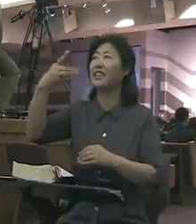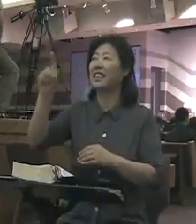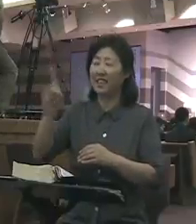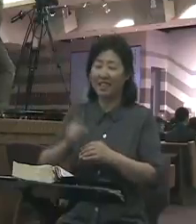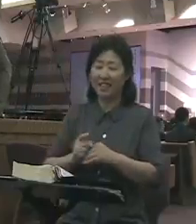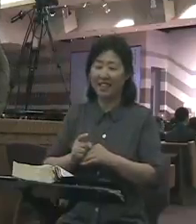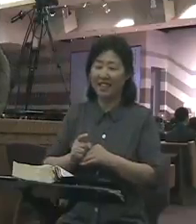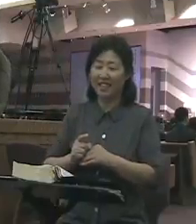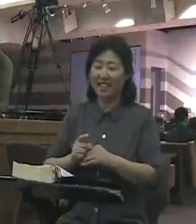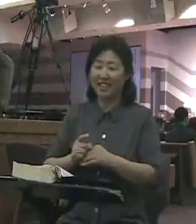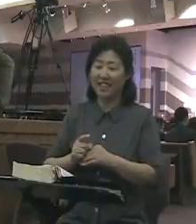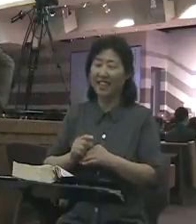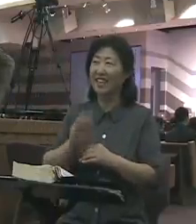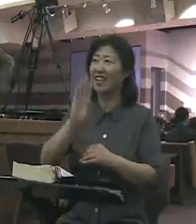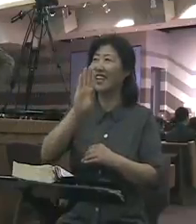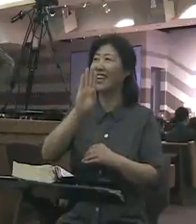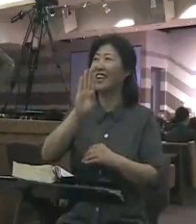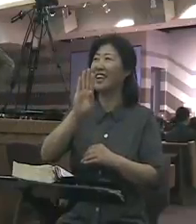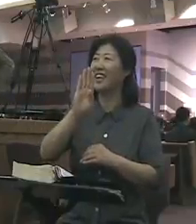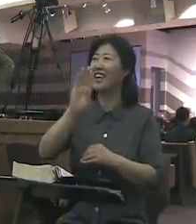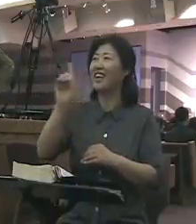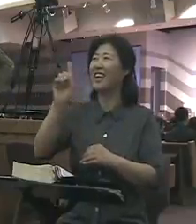거기서 웃긴만 아닌데